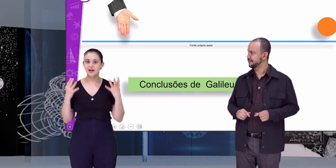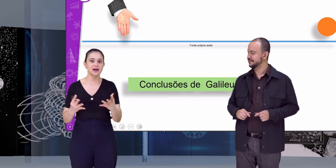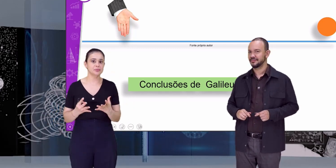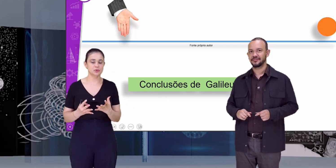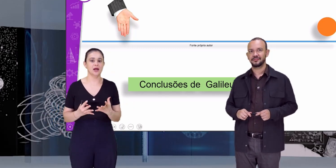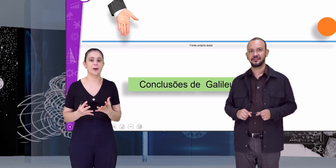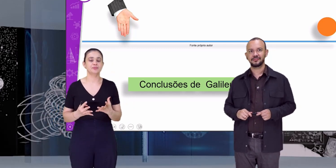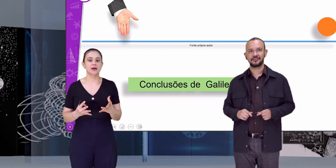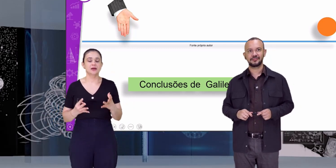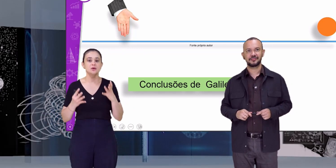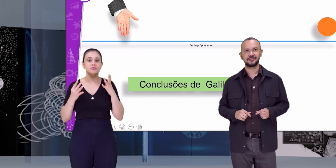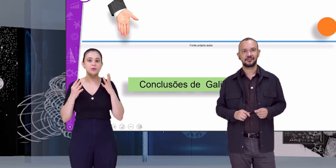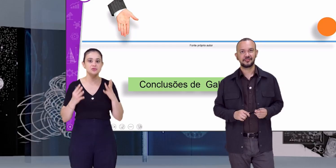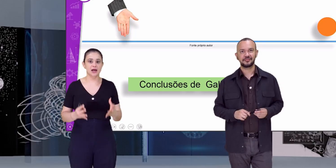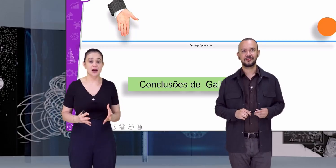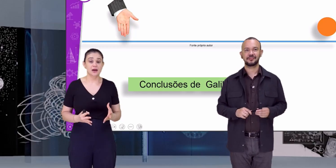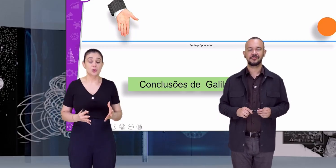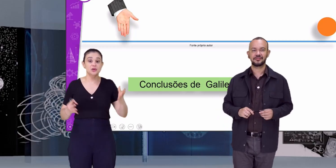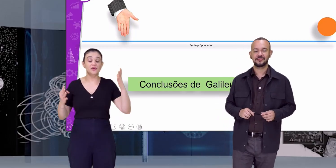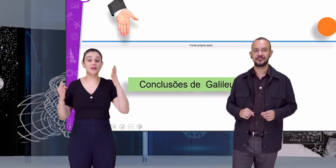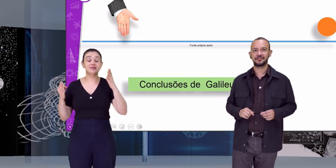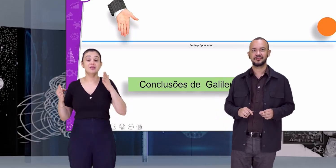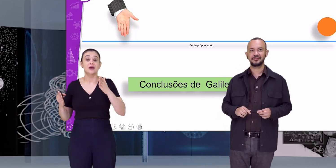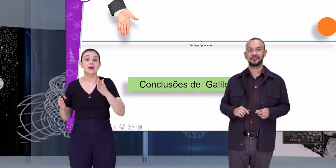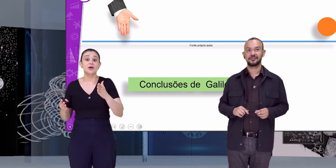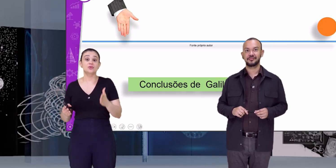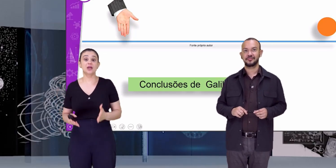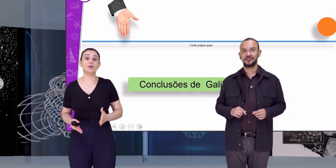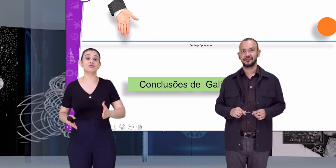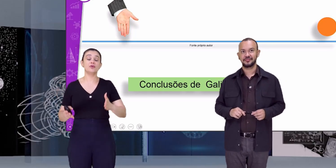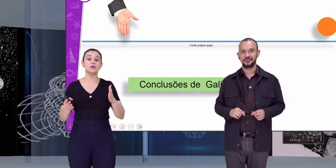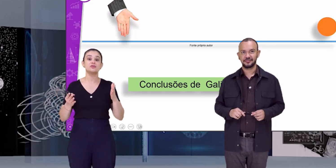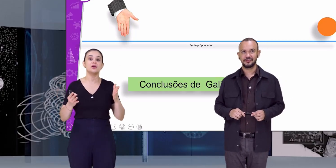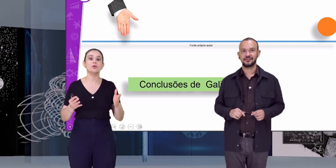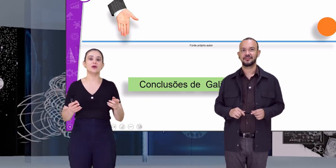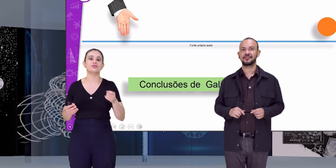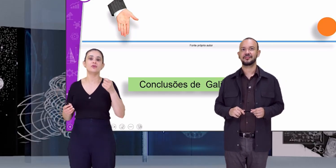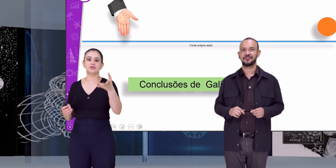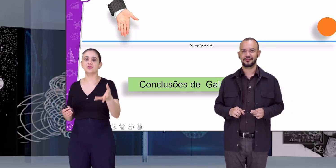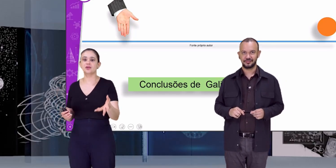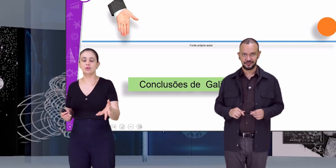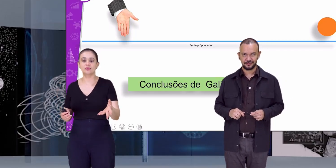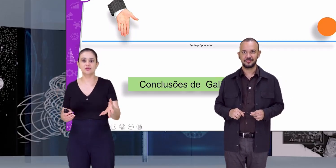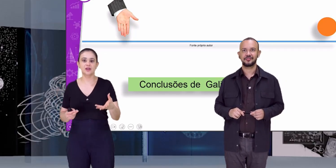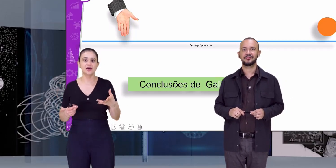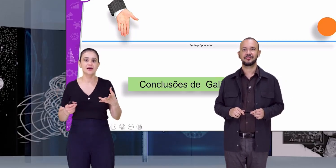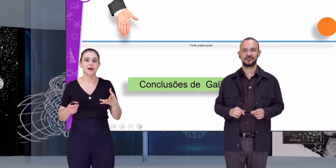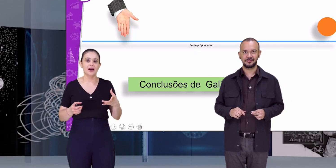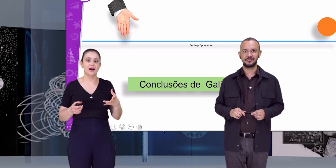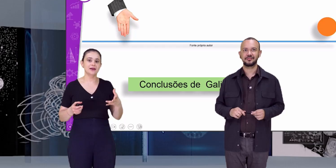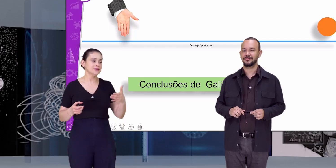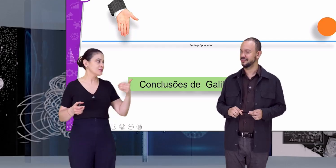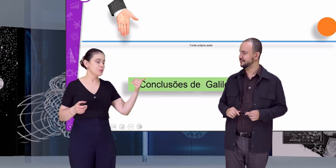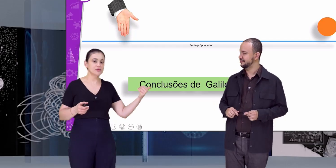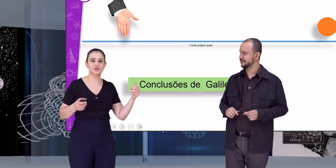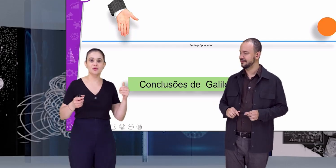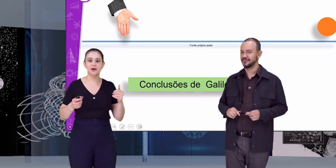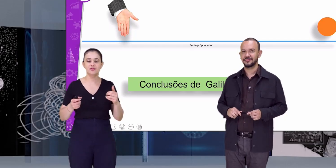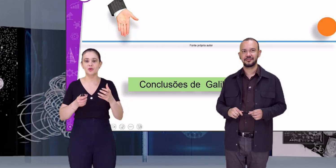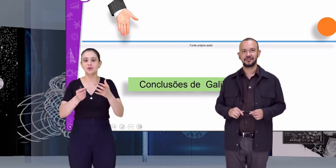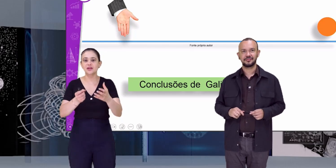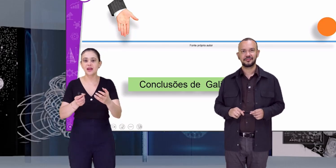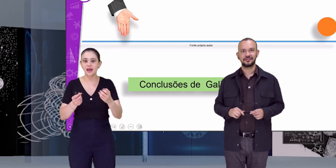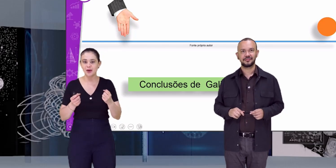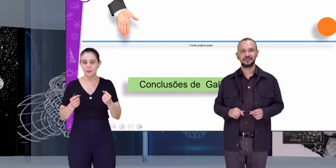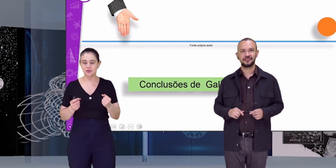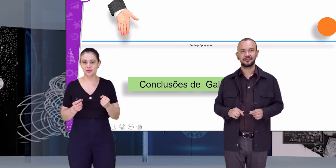gente recapitular. Então vamos lá. Quando a gente fala assim, eu tenho a força ou que a força esteja com você, aí entra o que o professor Mike